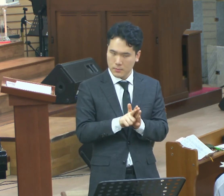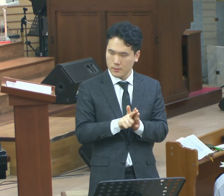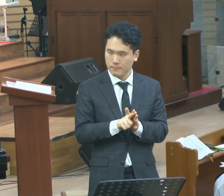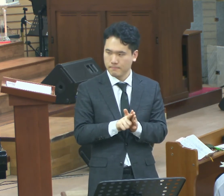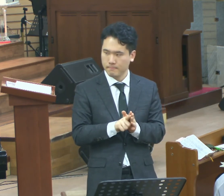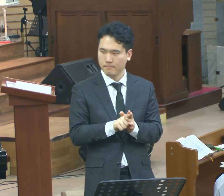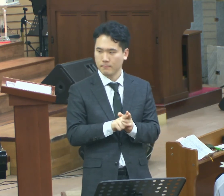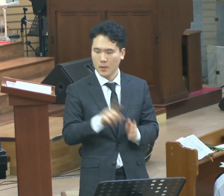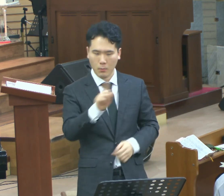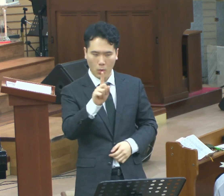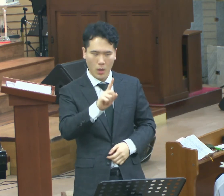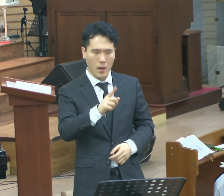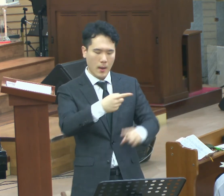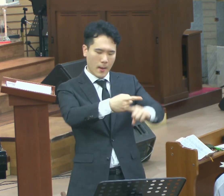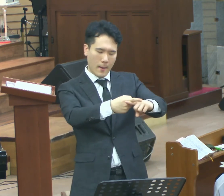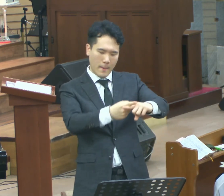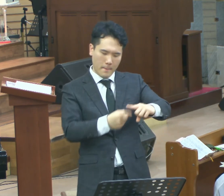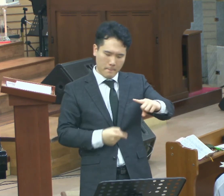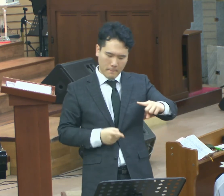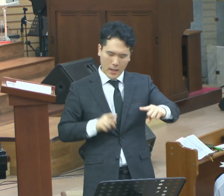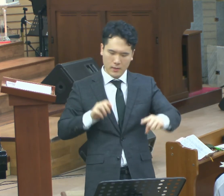빠르게 움직입니다.